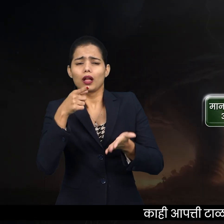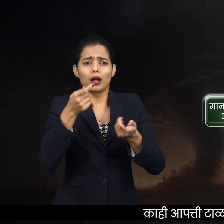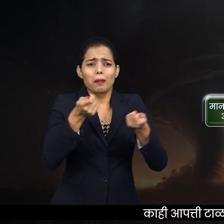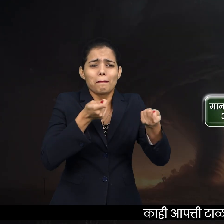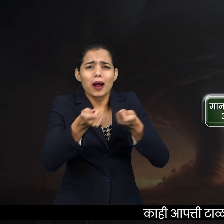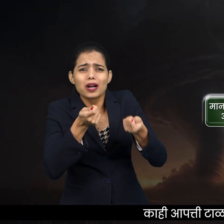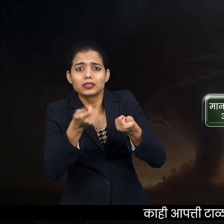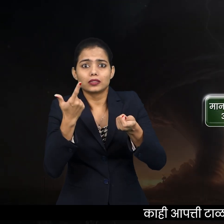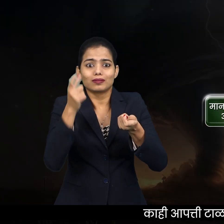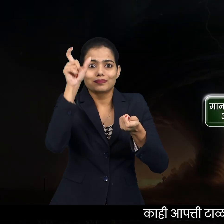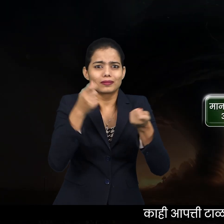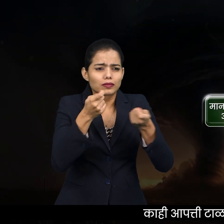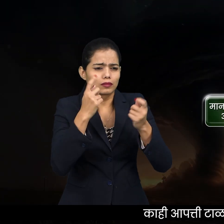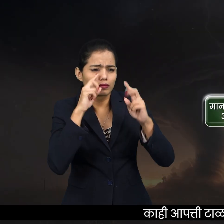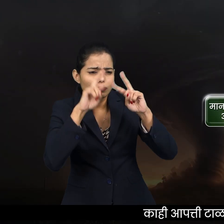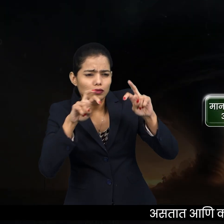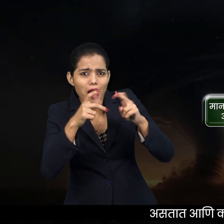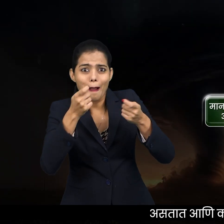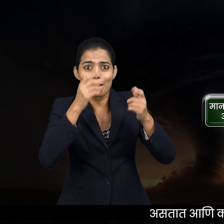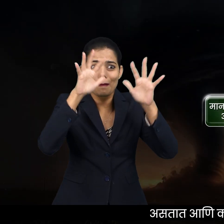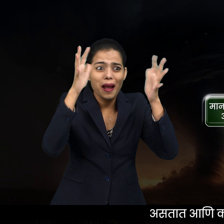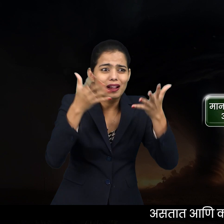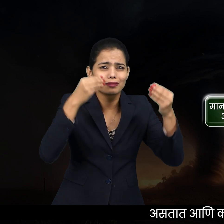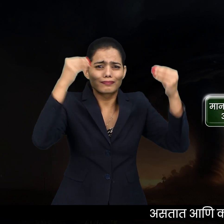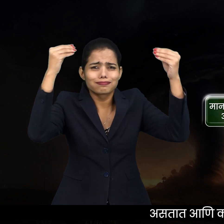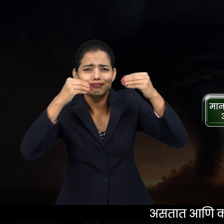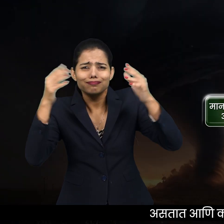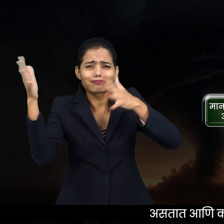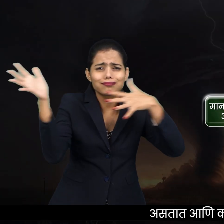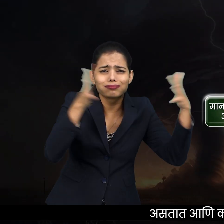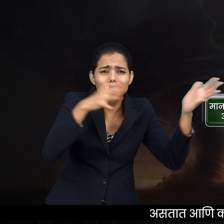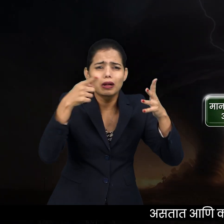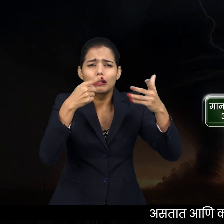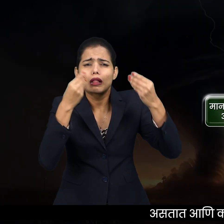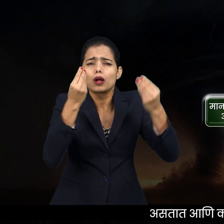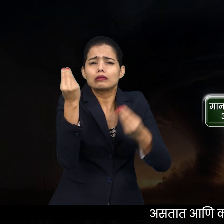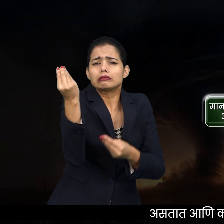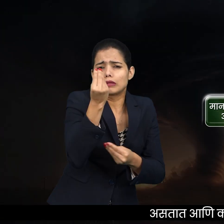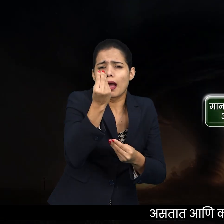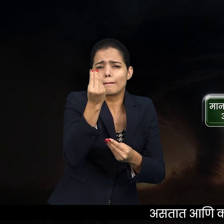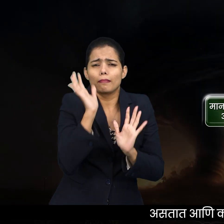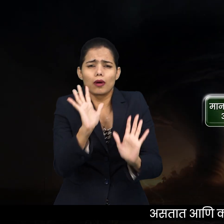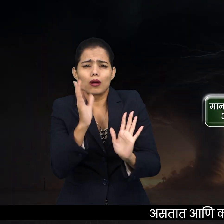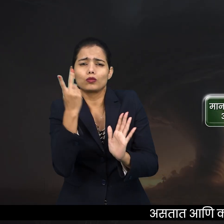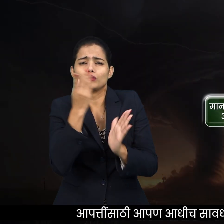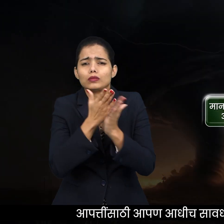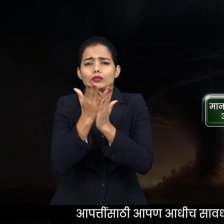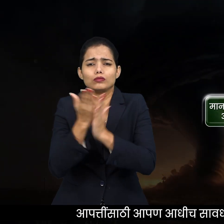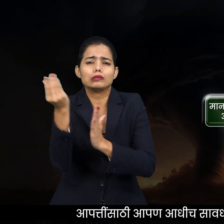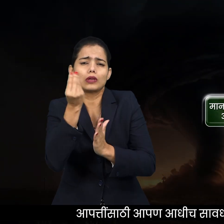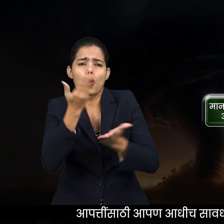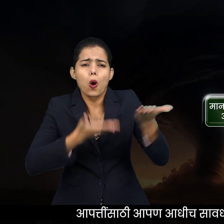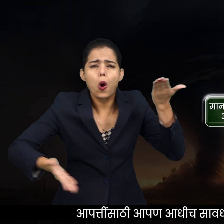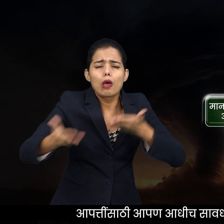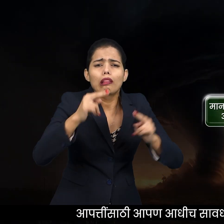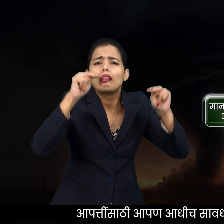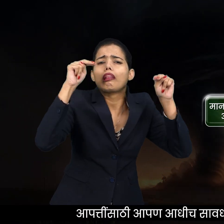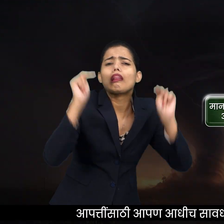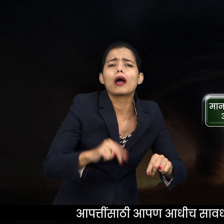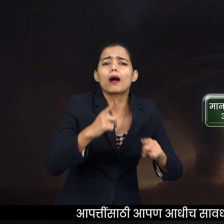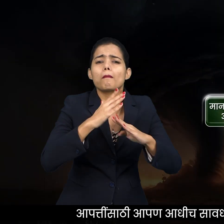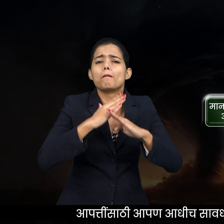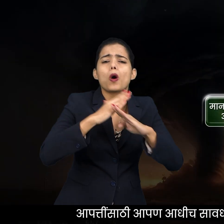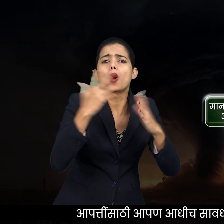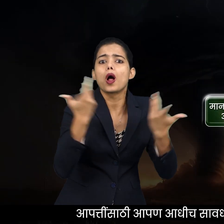काही आपत्ती टाळता येण्याजोग्या असतात, जाणाऱ्या असतात आणि काही प्रकारच्या आपत्तींसाठी